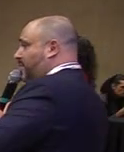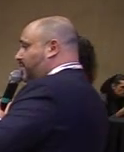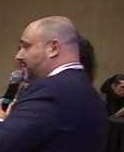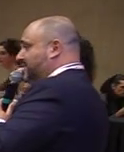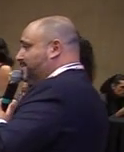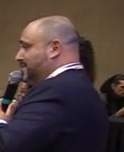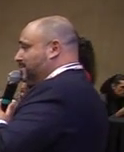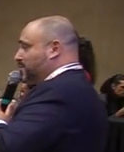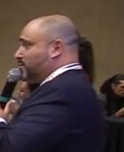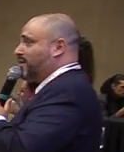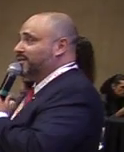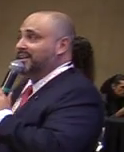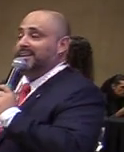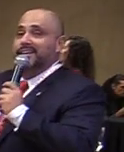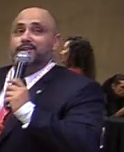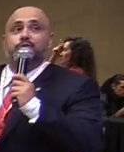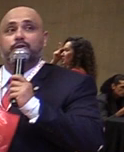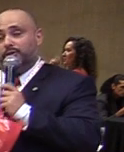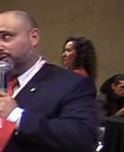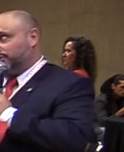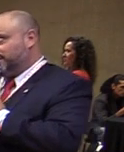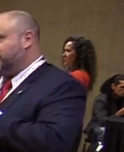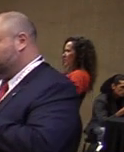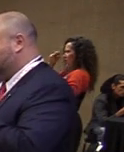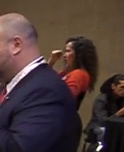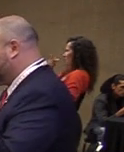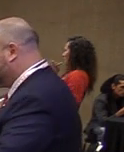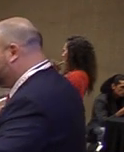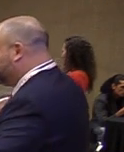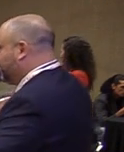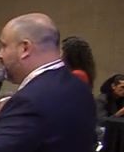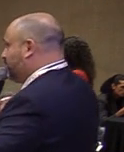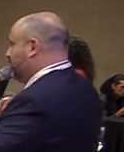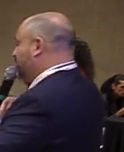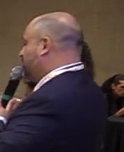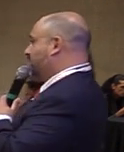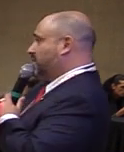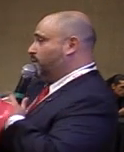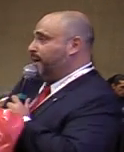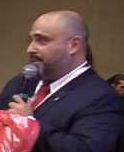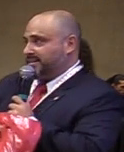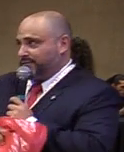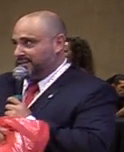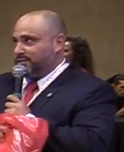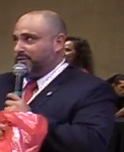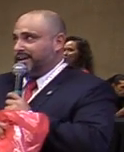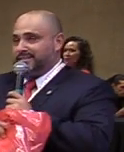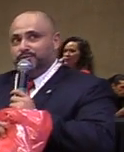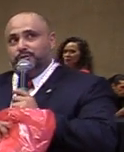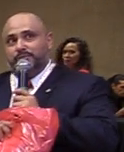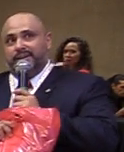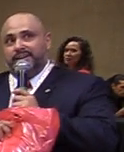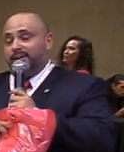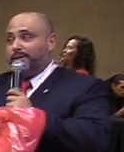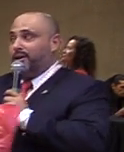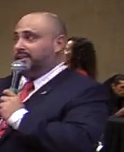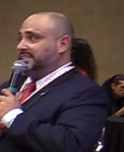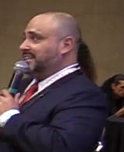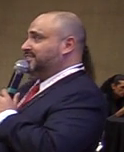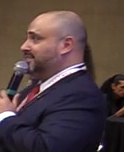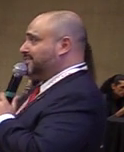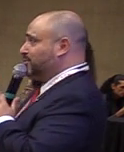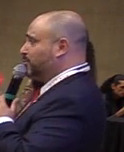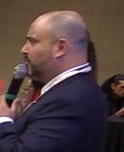eu entrego aqui as camisas pro pessoal, não sou eu que estou dizendo, tá? Eu vou deixar aqui que um rapaz que vocês conhecem muito bem, que é o